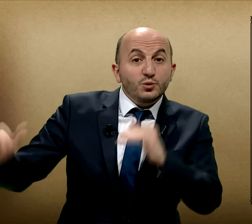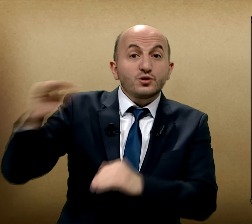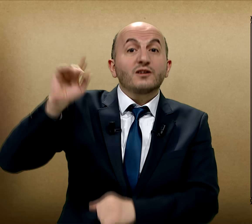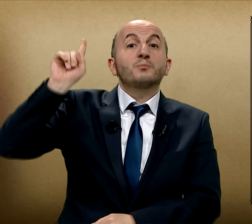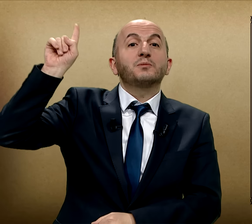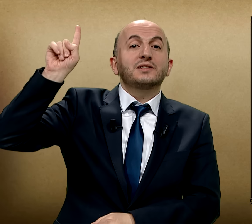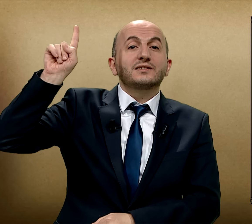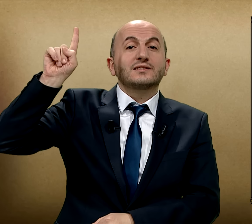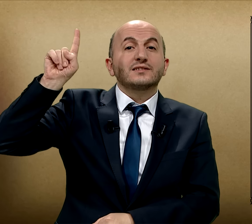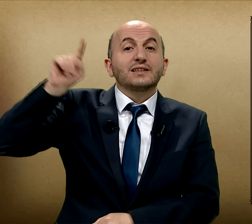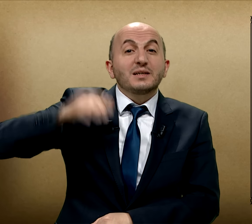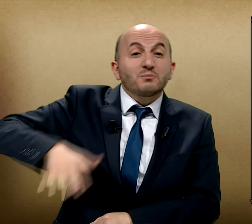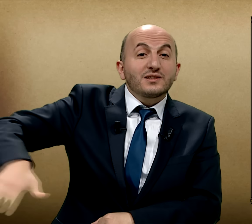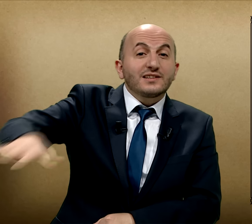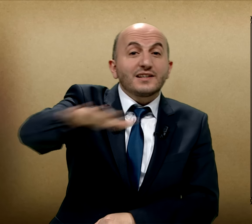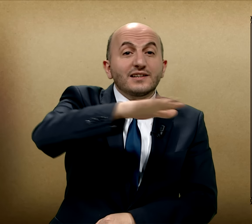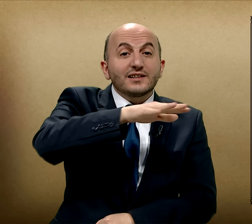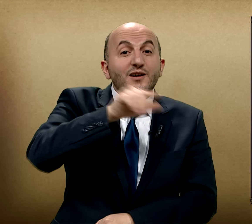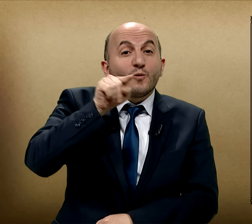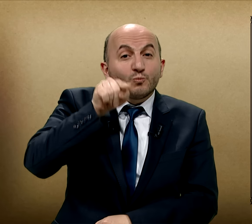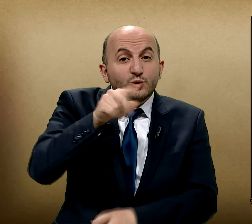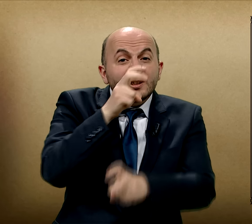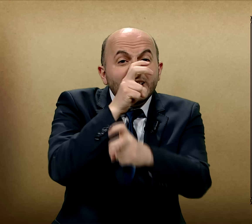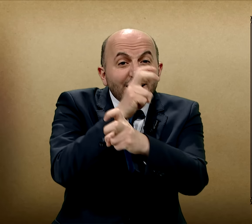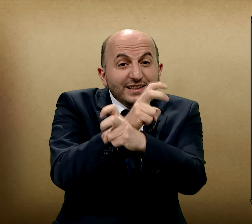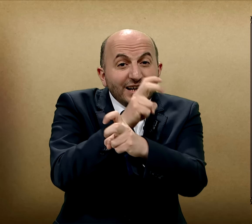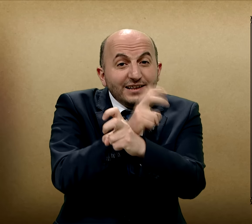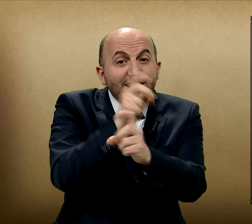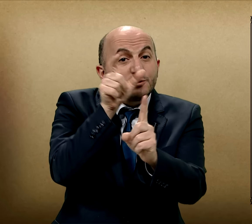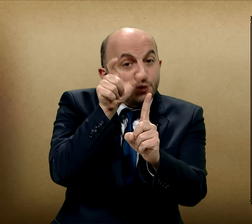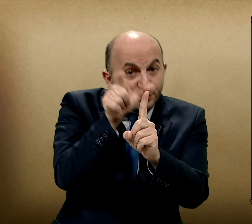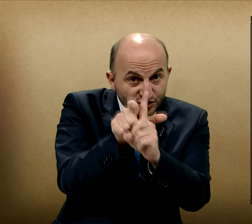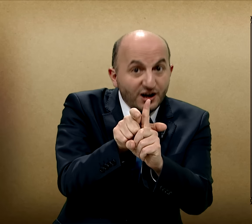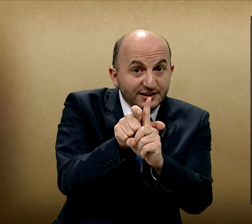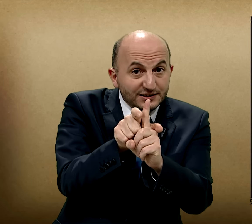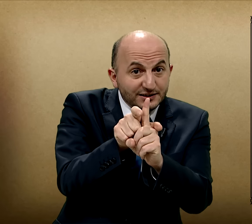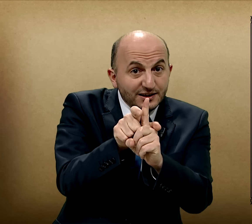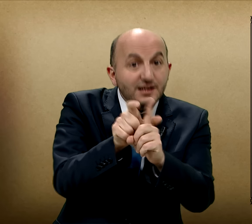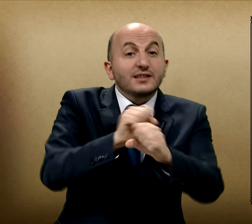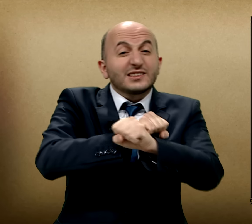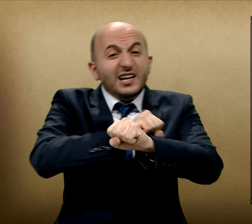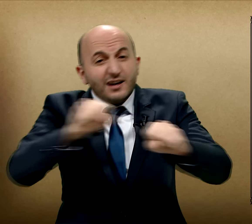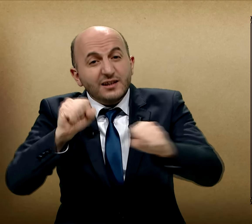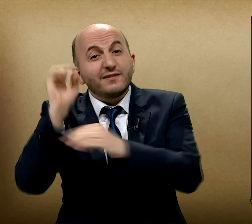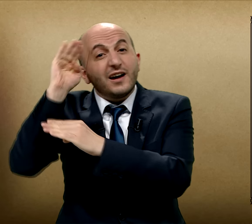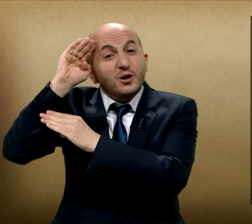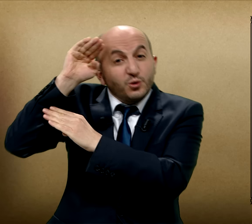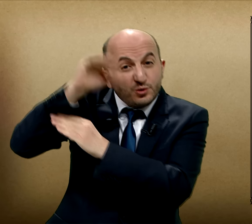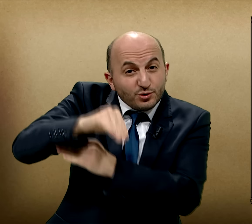Yüce Rabbimiz bizleri bu tehlikelerden koruyacak, zarar ve